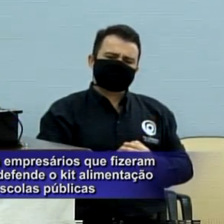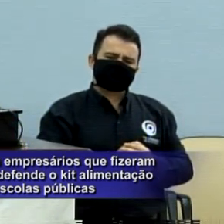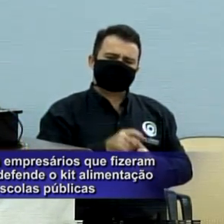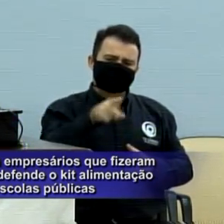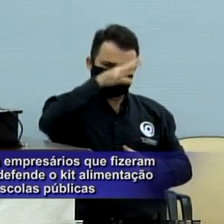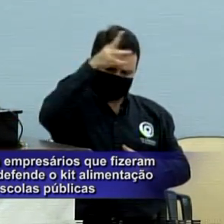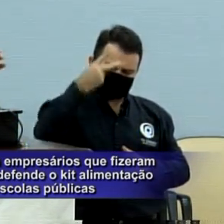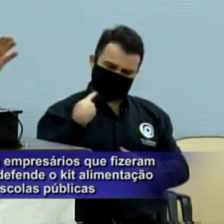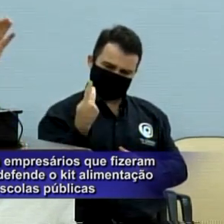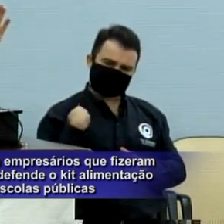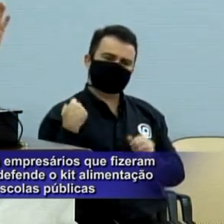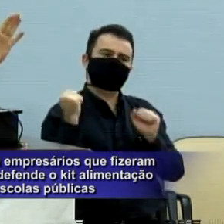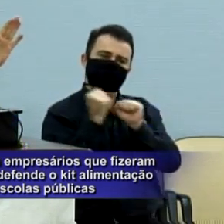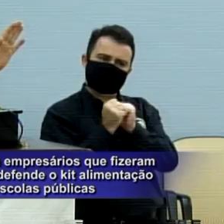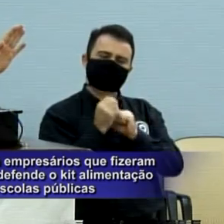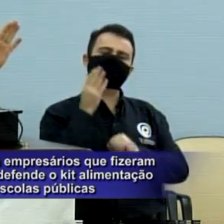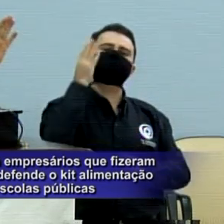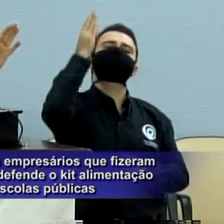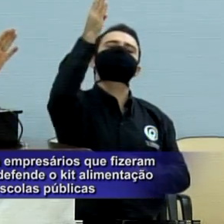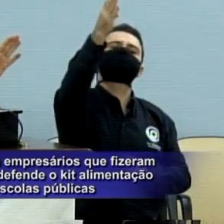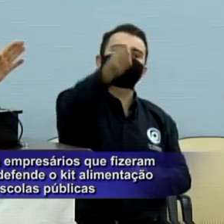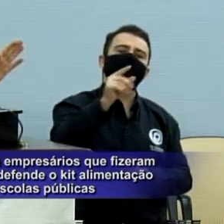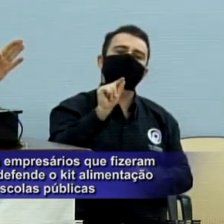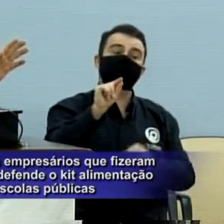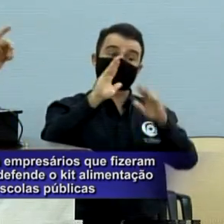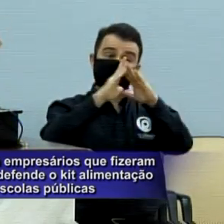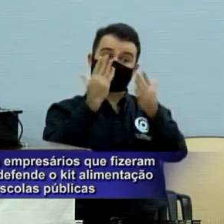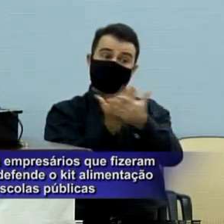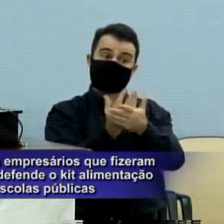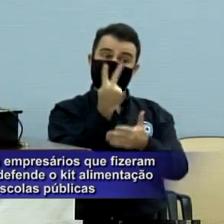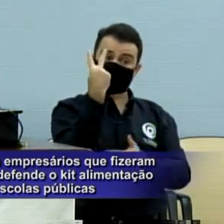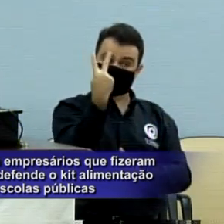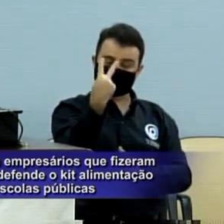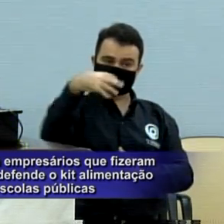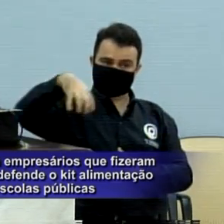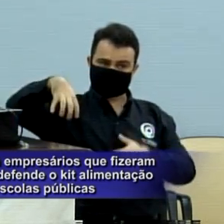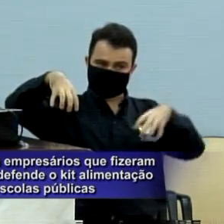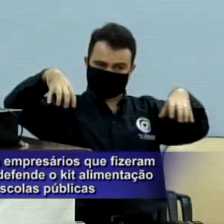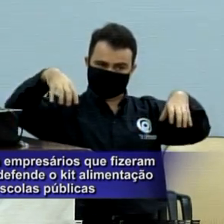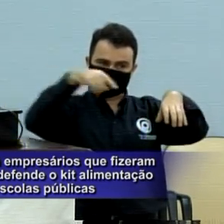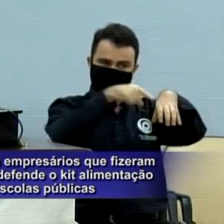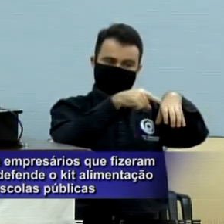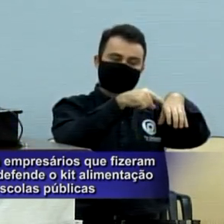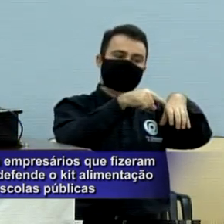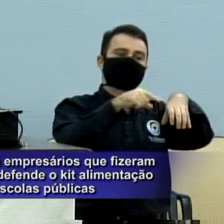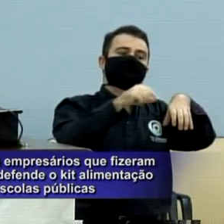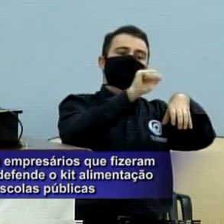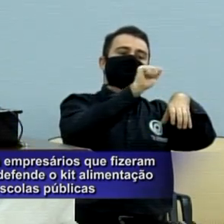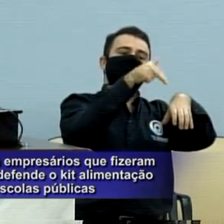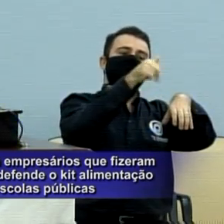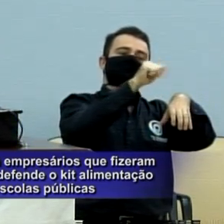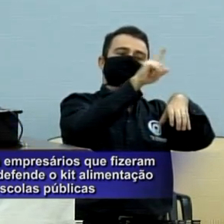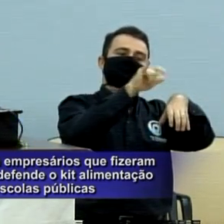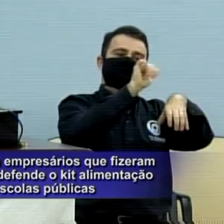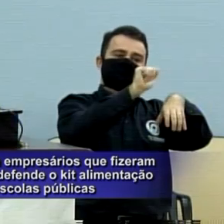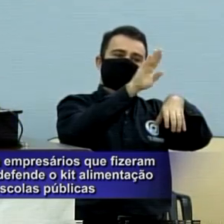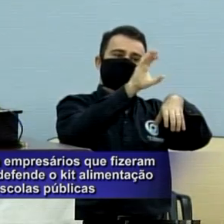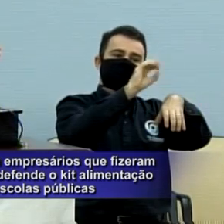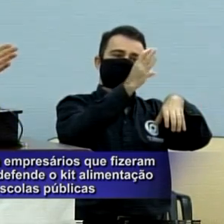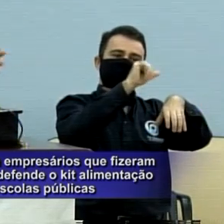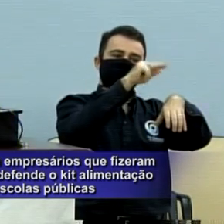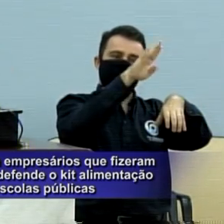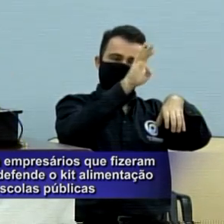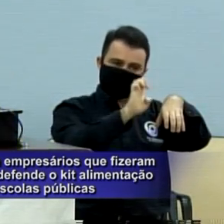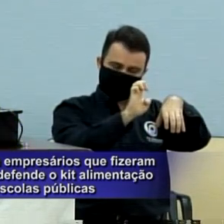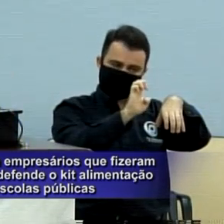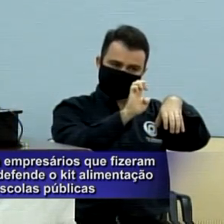Bruno Marinho, pessoalmente, de visitarmos duas escolas, a escola Anásia Bolsoni, mãe do nosso